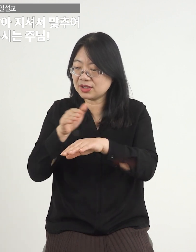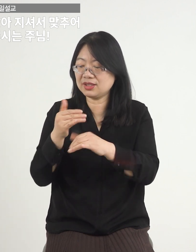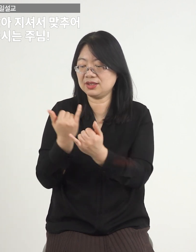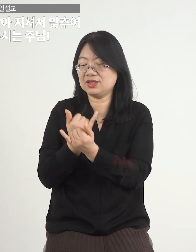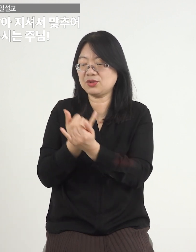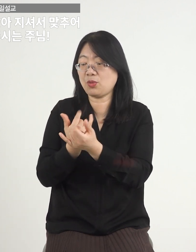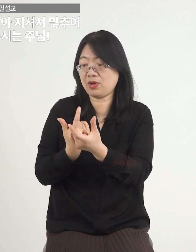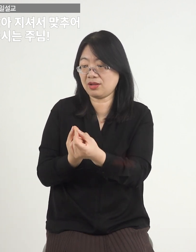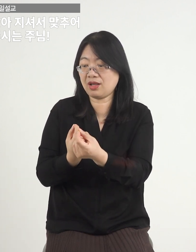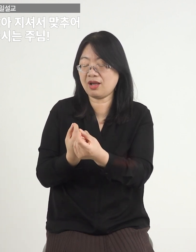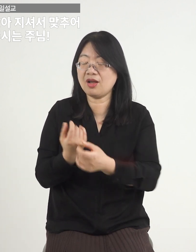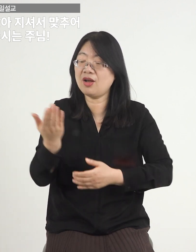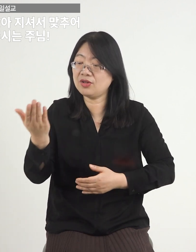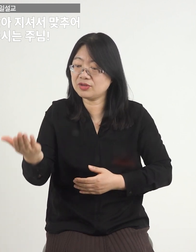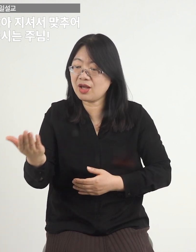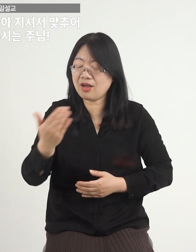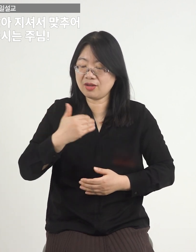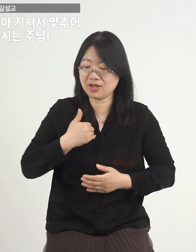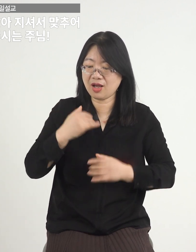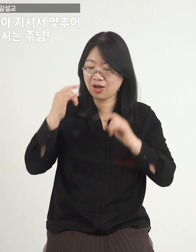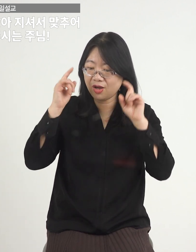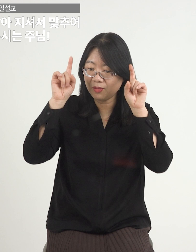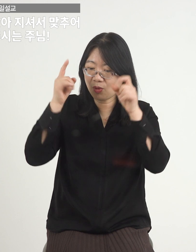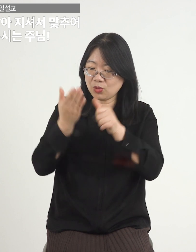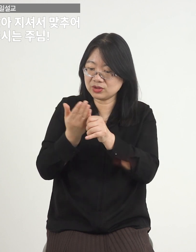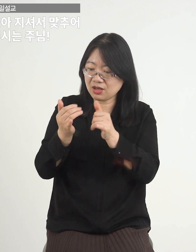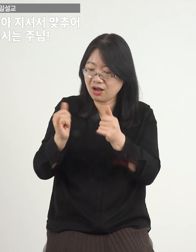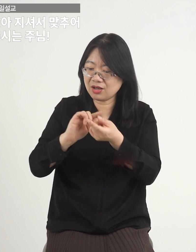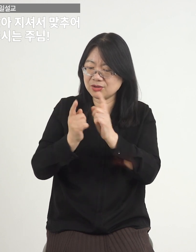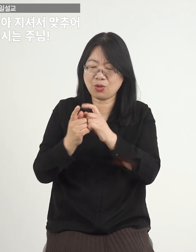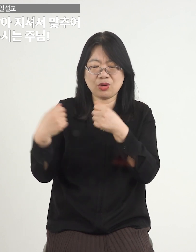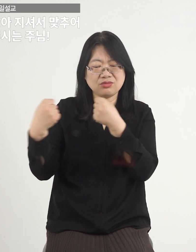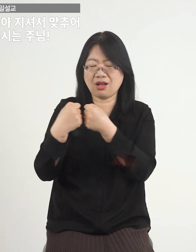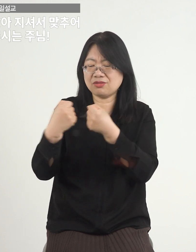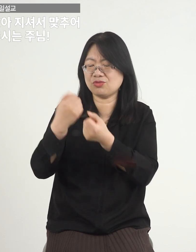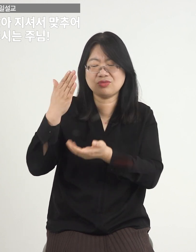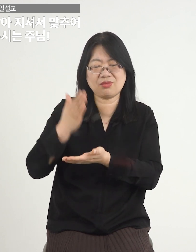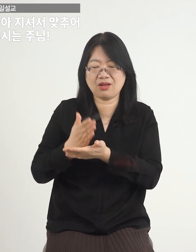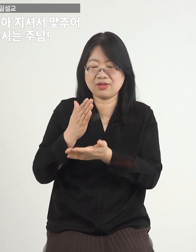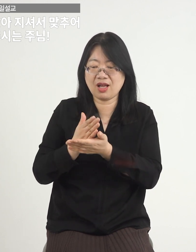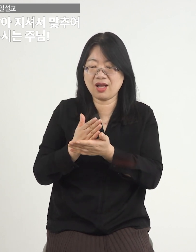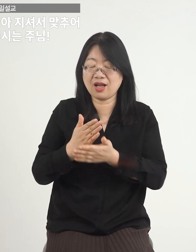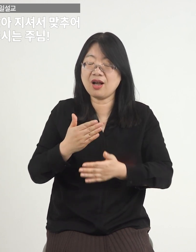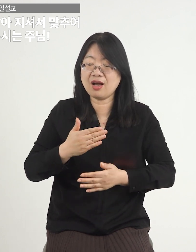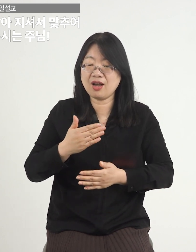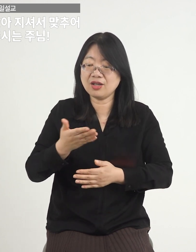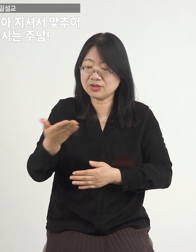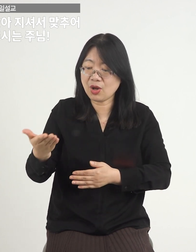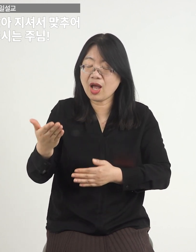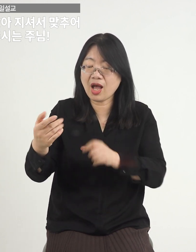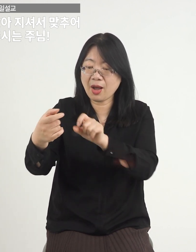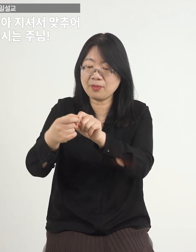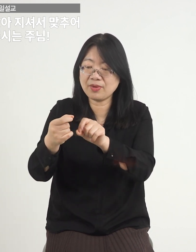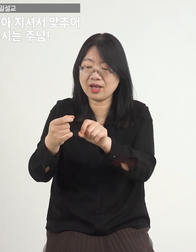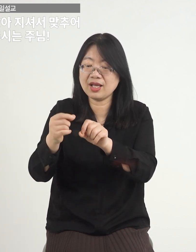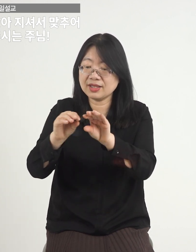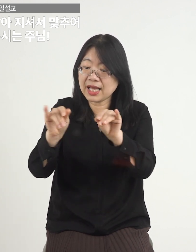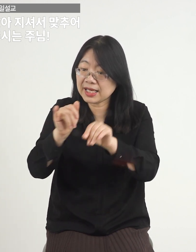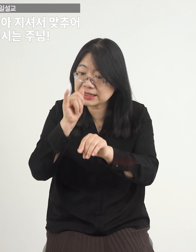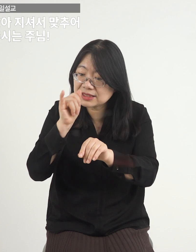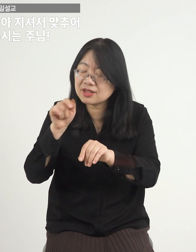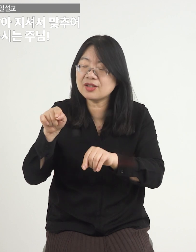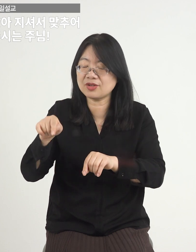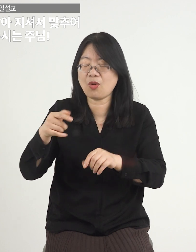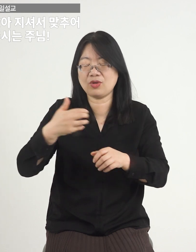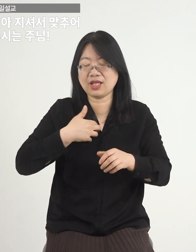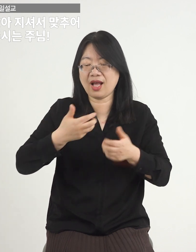나나 너나 내 목자나 내 목자나 서로 다투게 하지 말자. 내 앞에 온 땅이 있지 아니하냐. 나를